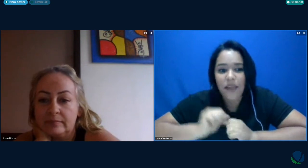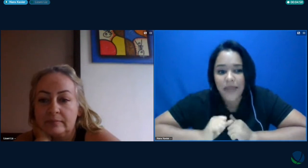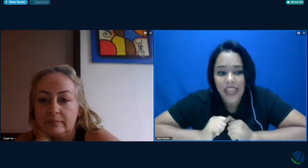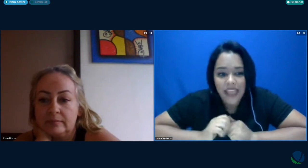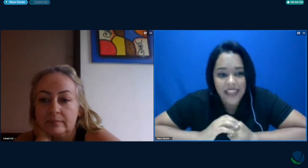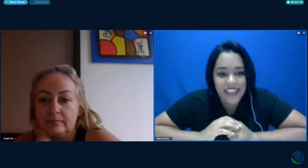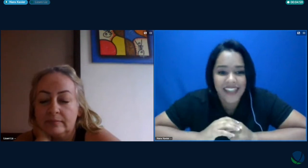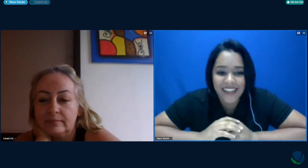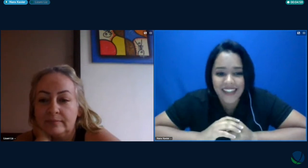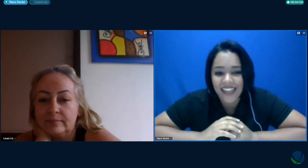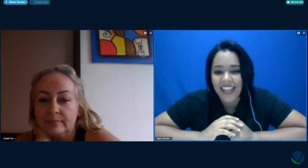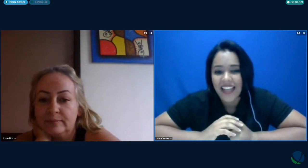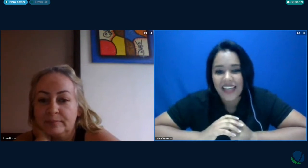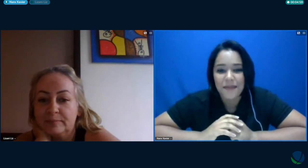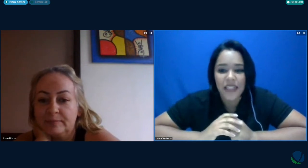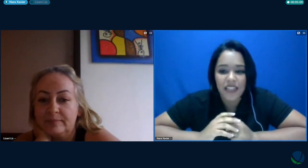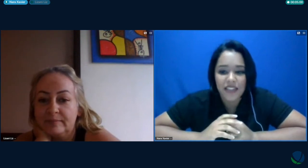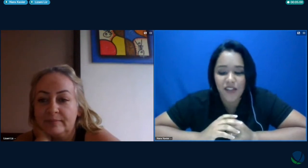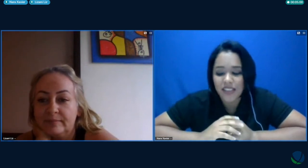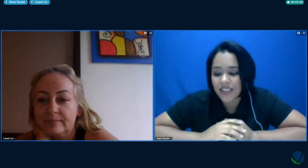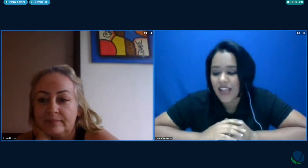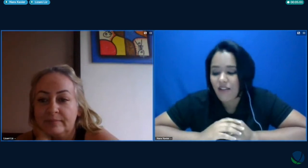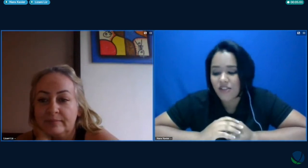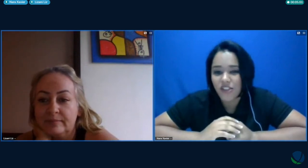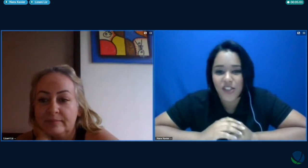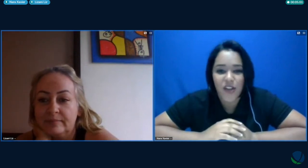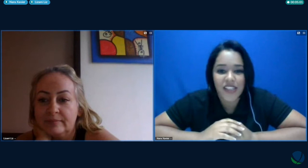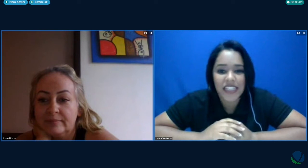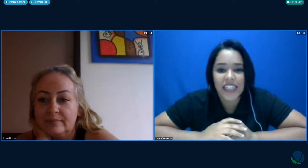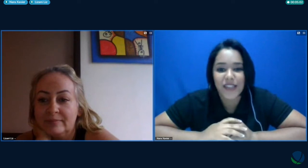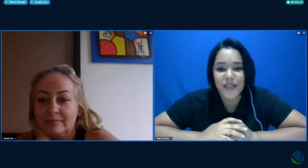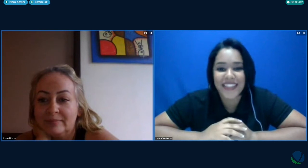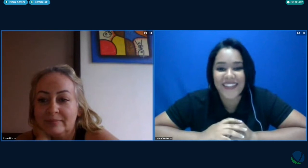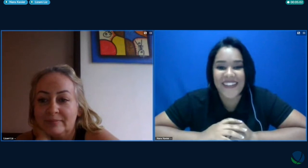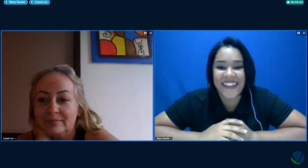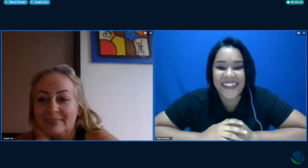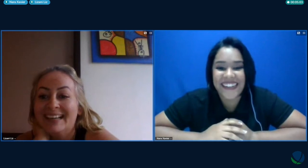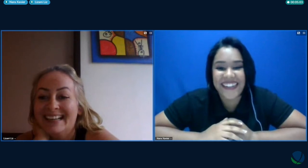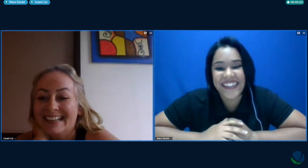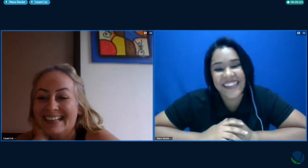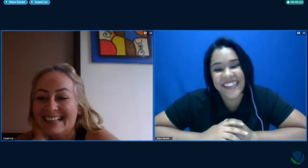Sabe o que eu lembrei? Lembrei das nossas aulas de história da tradução.